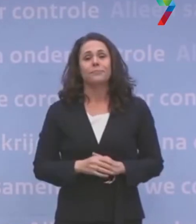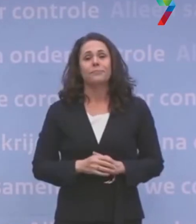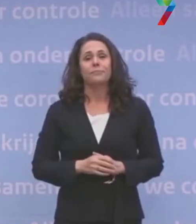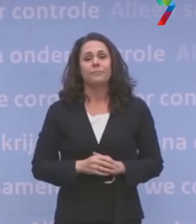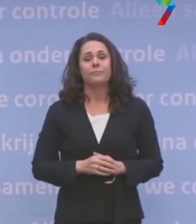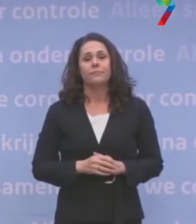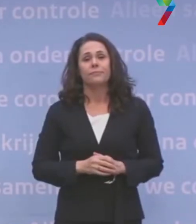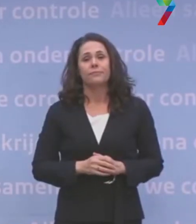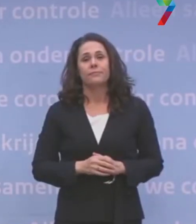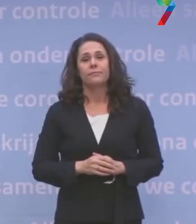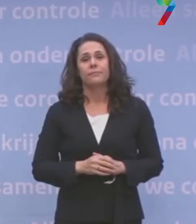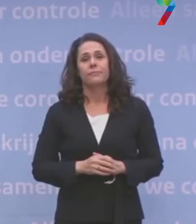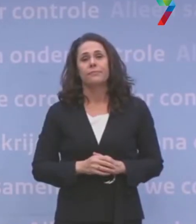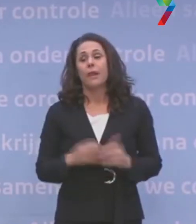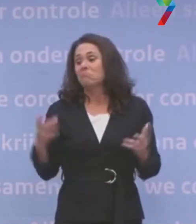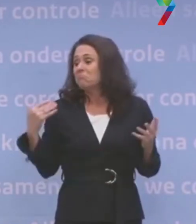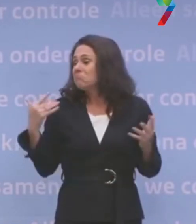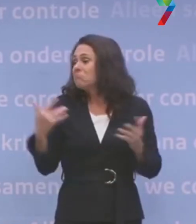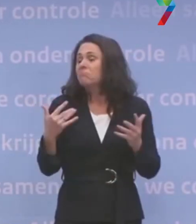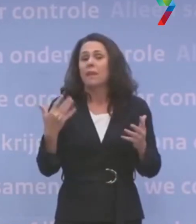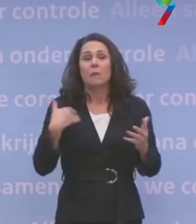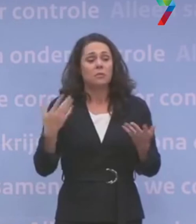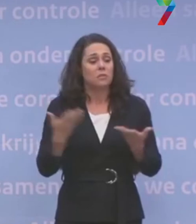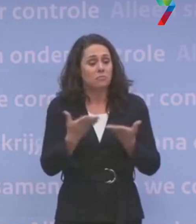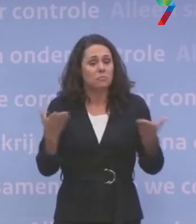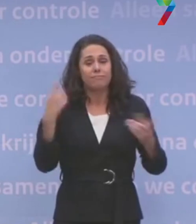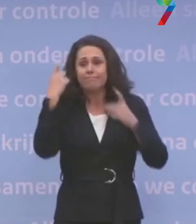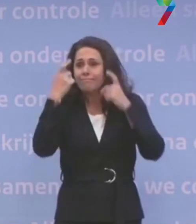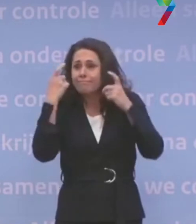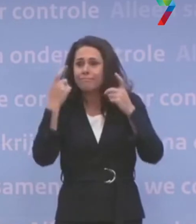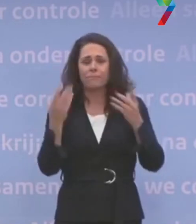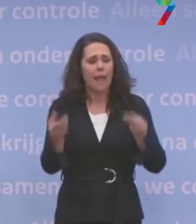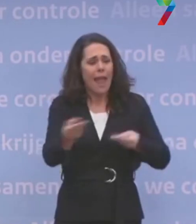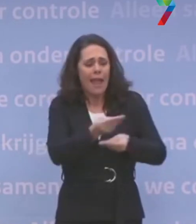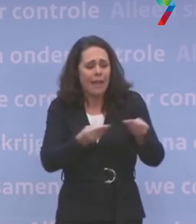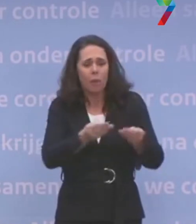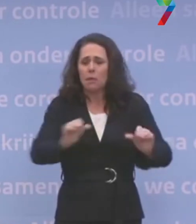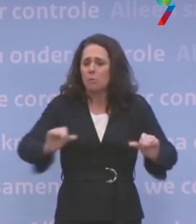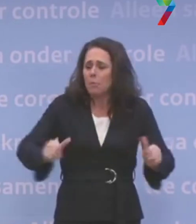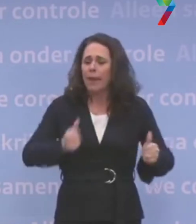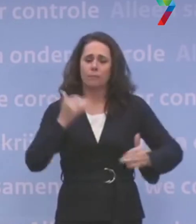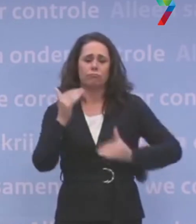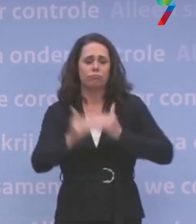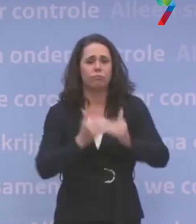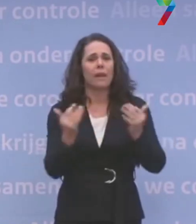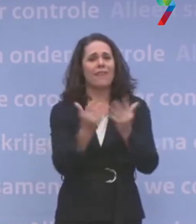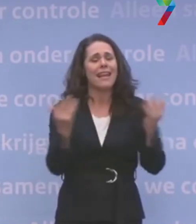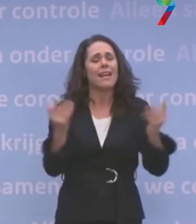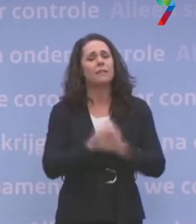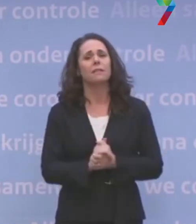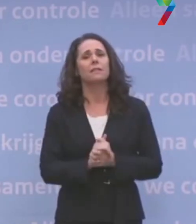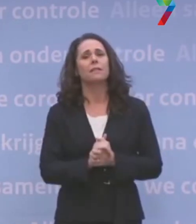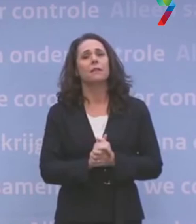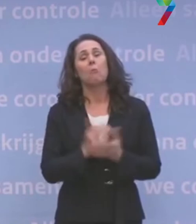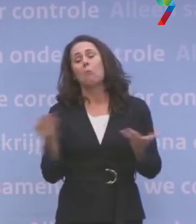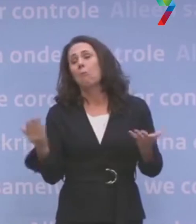Want ondertussen vragen mensen zich af wanneer de economie weer van slot kan en hoe lang het nog duurt voor ze